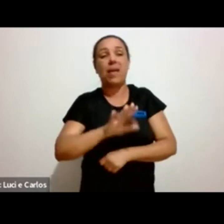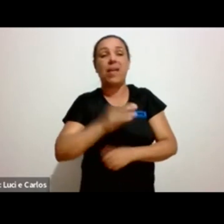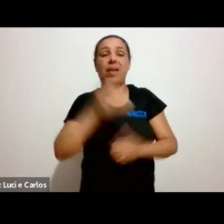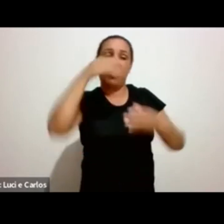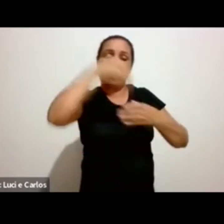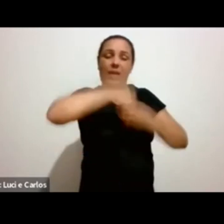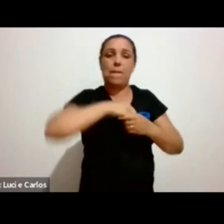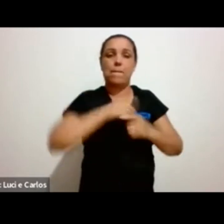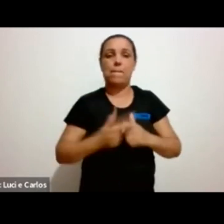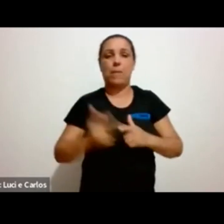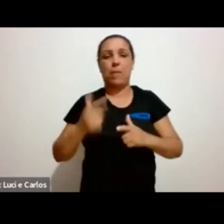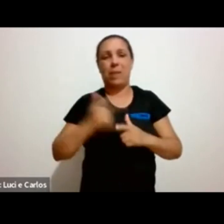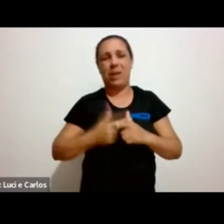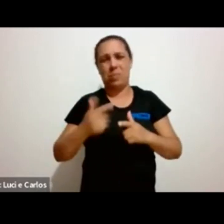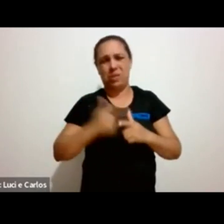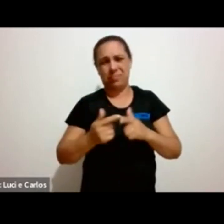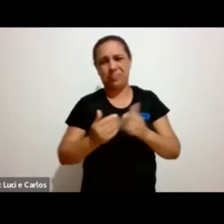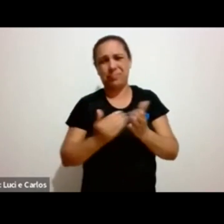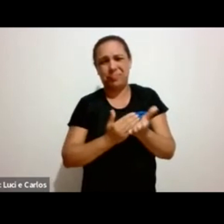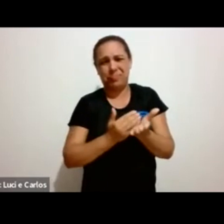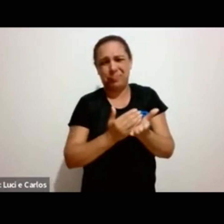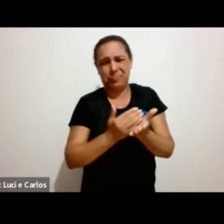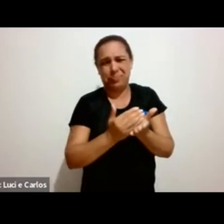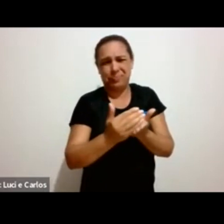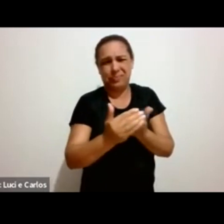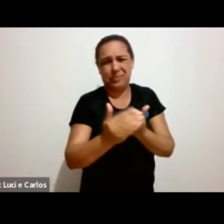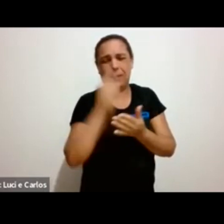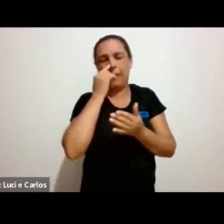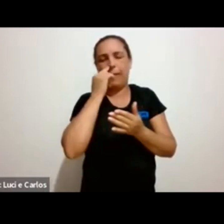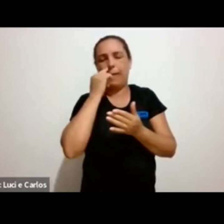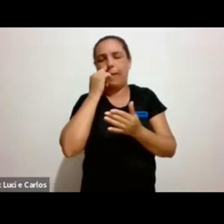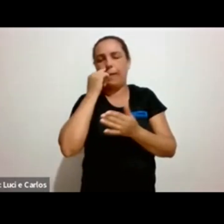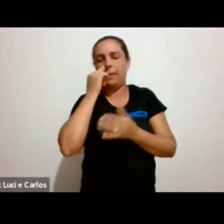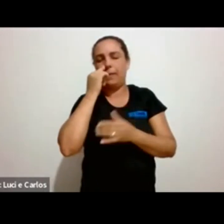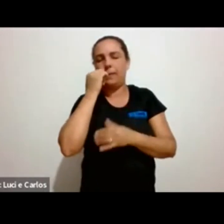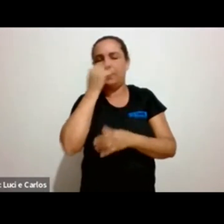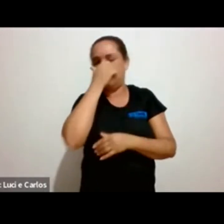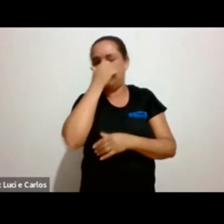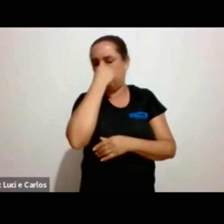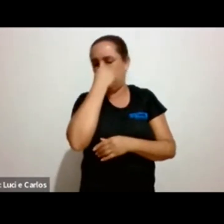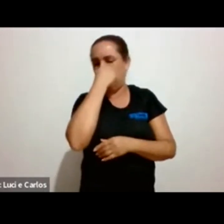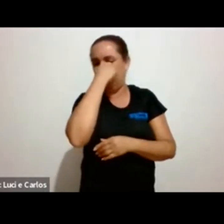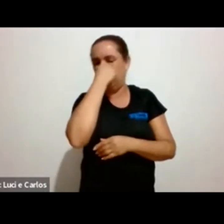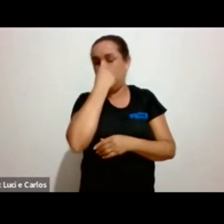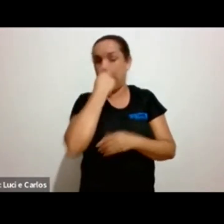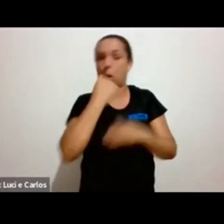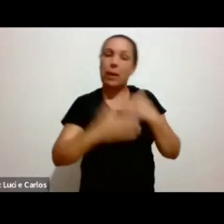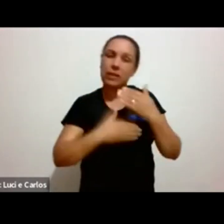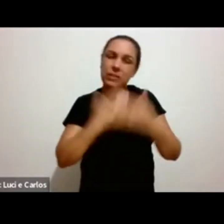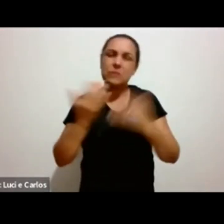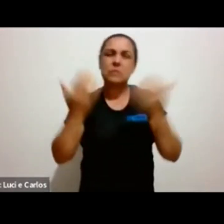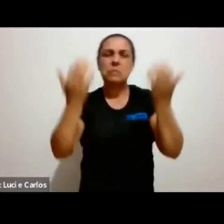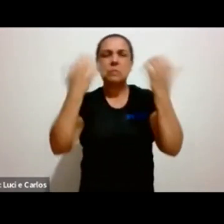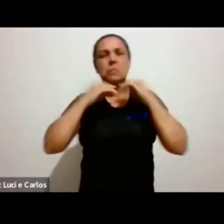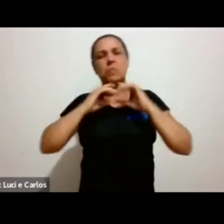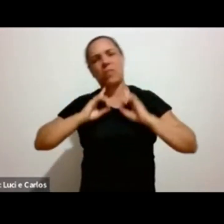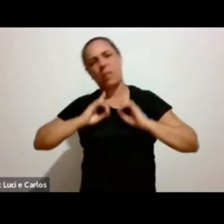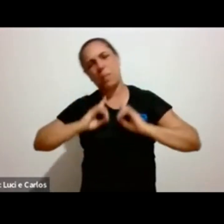problemas intestinais e aí, no final da coisa, você se torna uma pessoa deprimida,